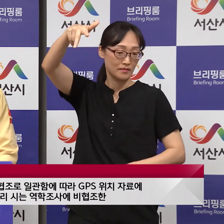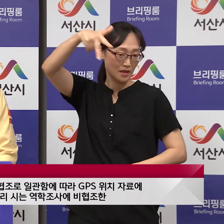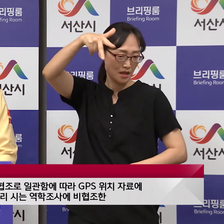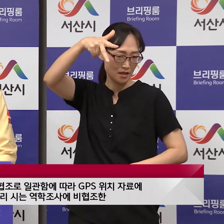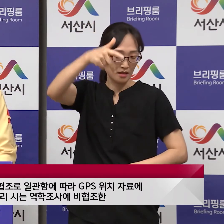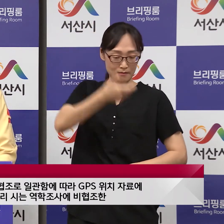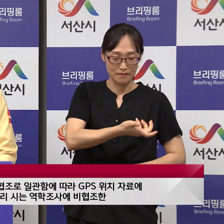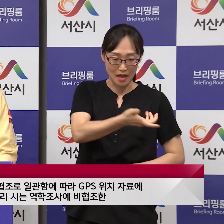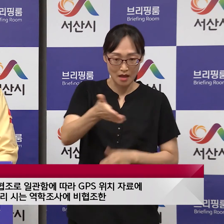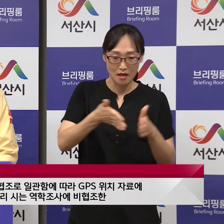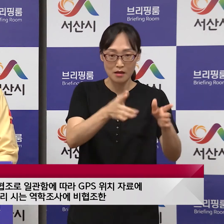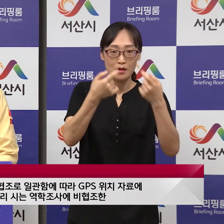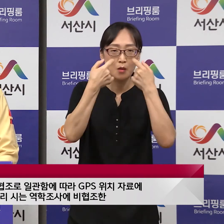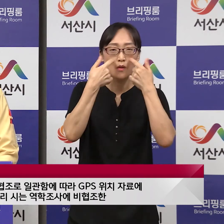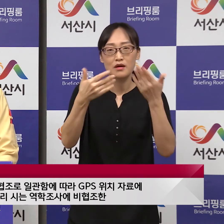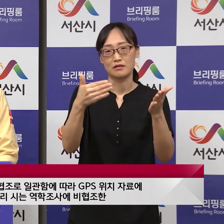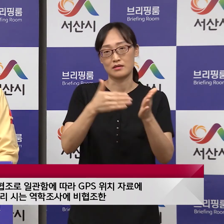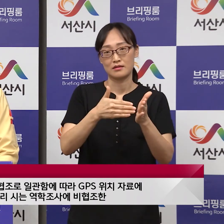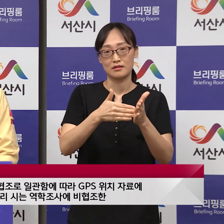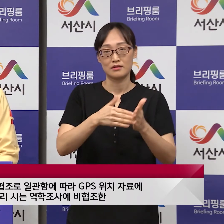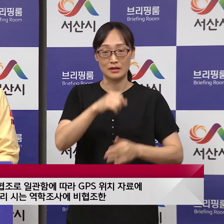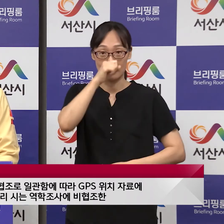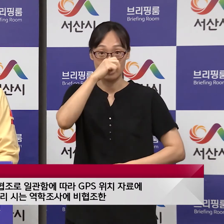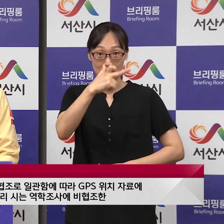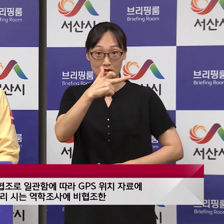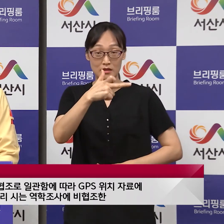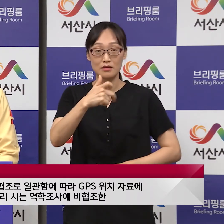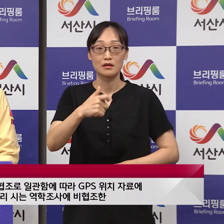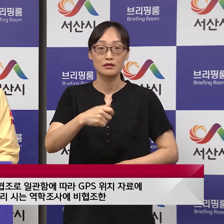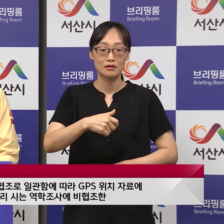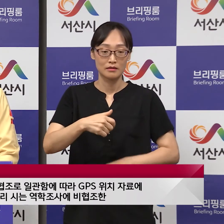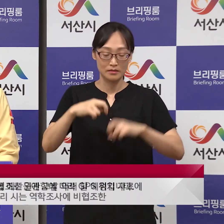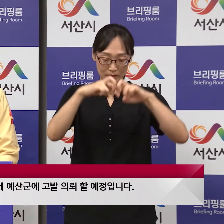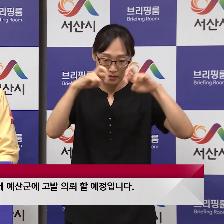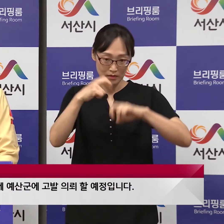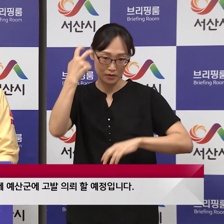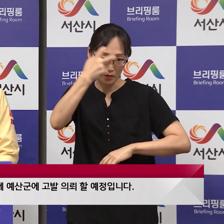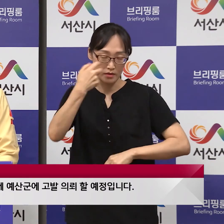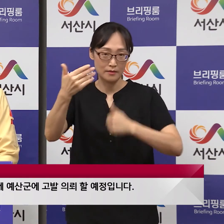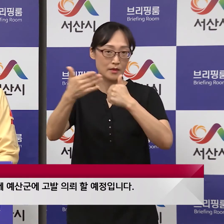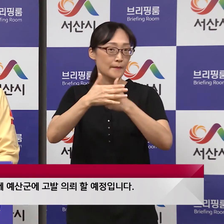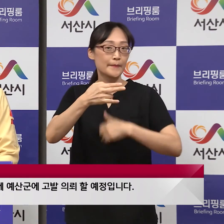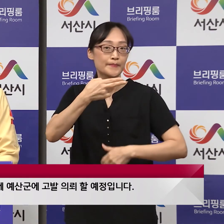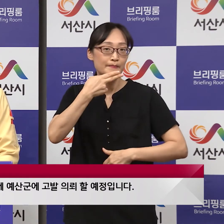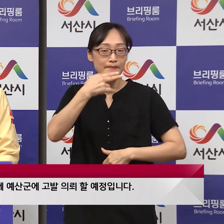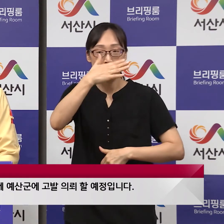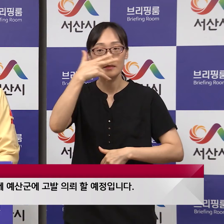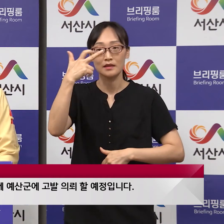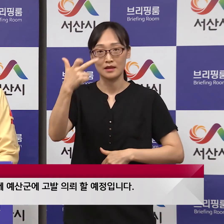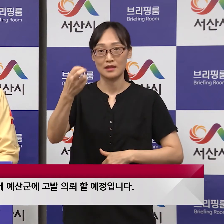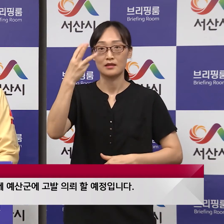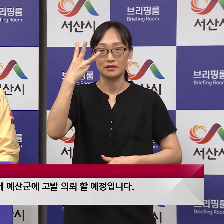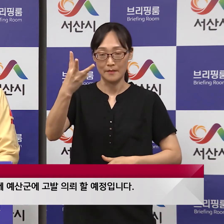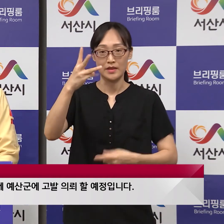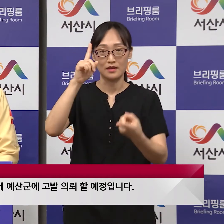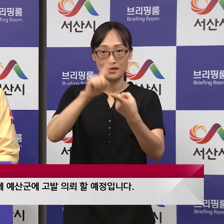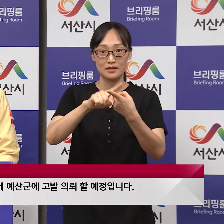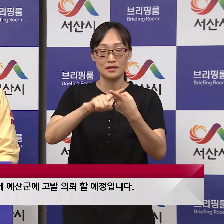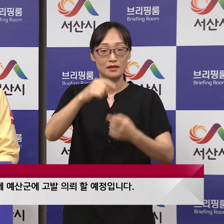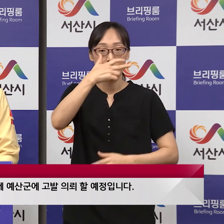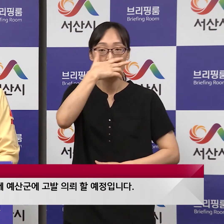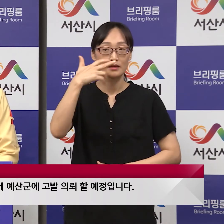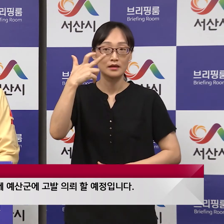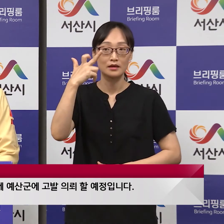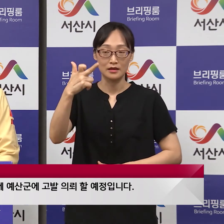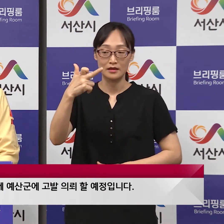파악하였으며 우리 시는 역학조사에 비협조한 예산 3번 확진자를 오늘 중에